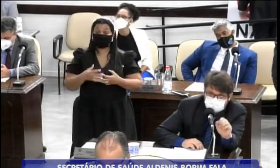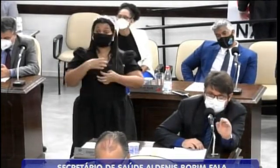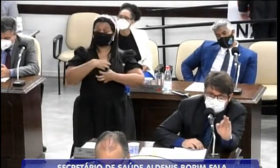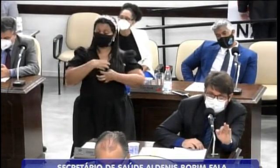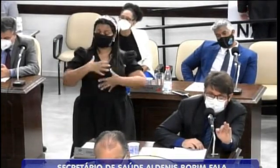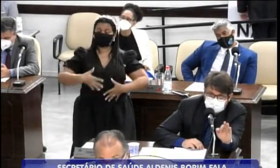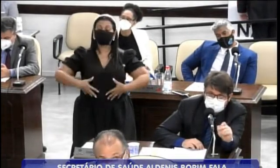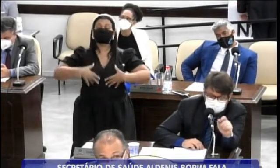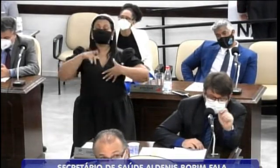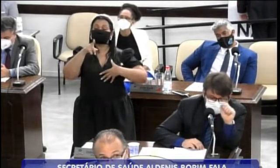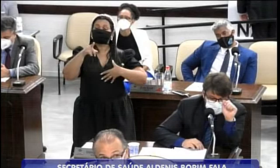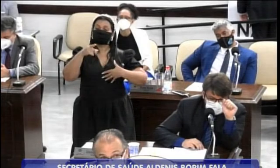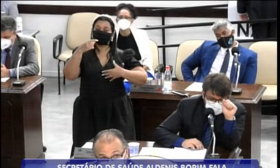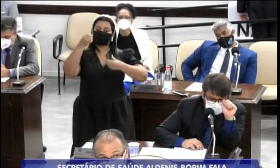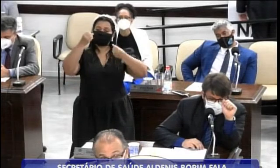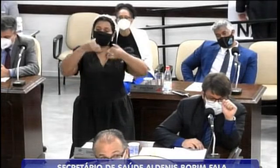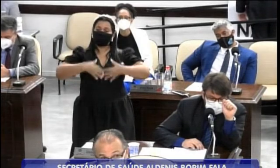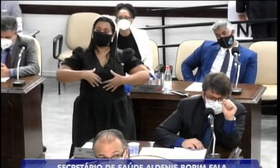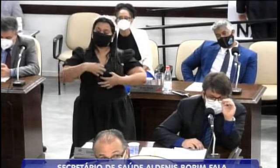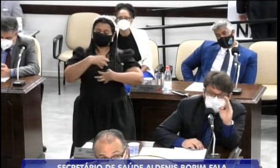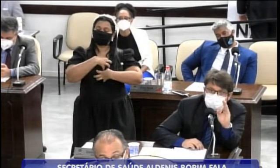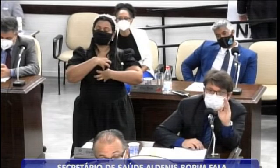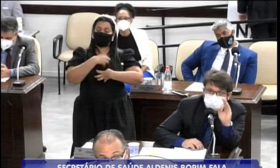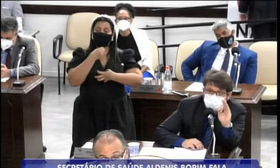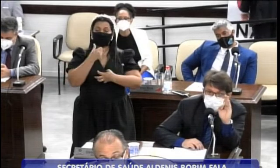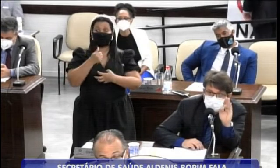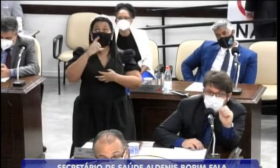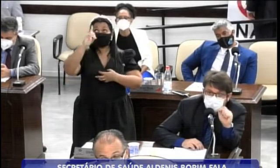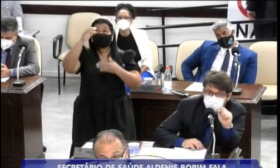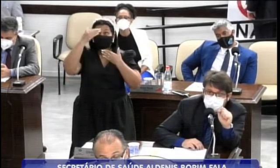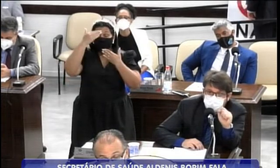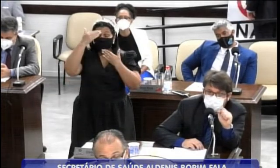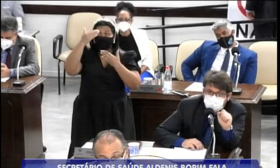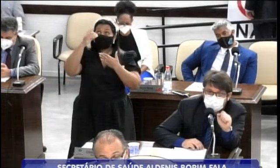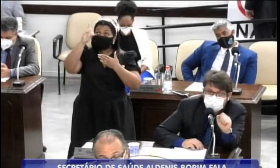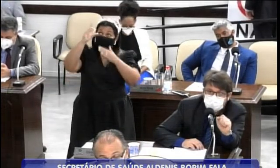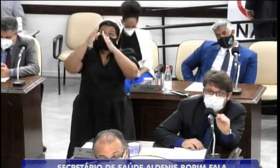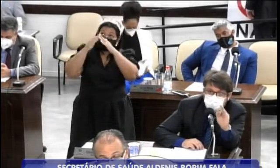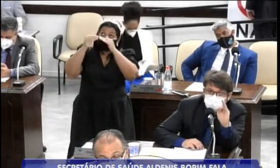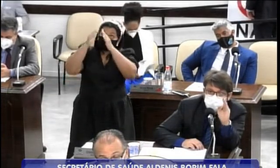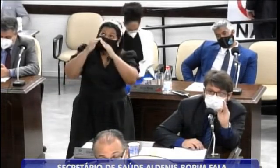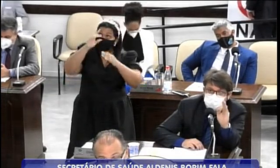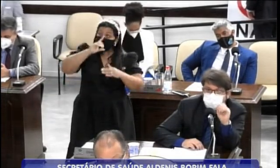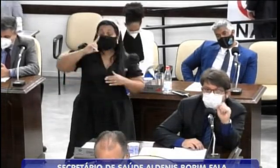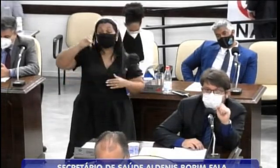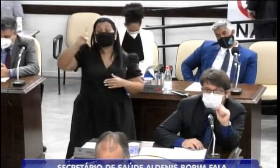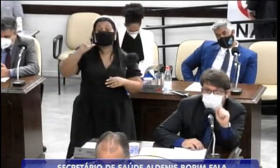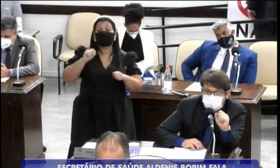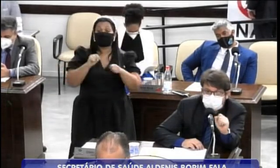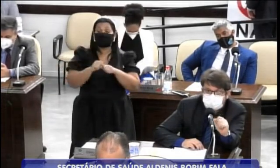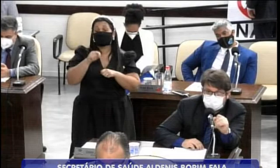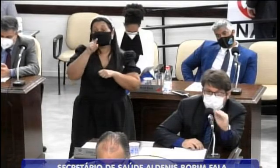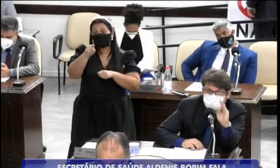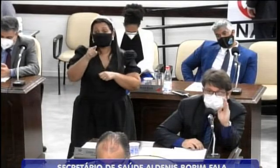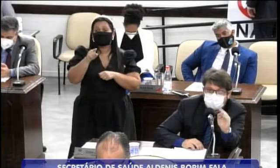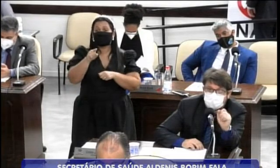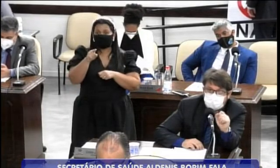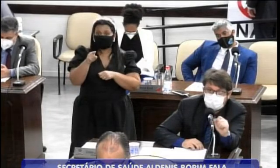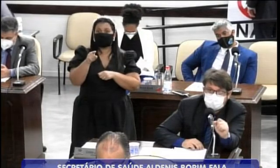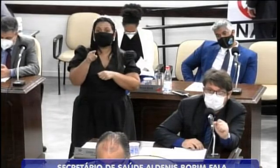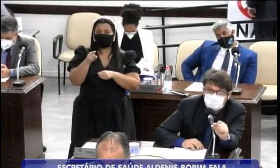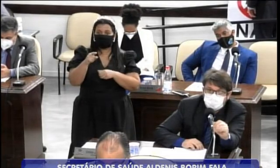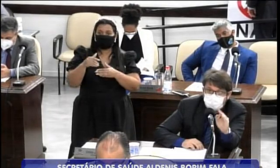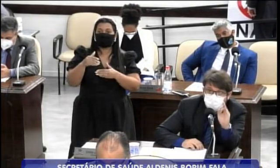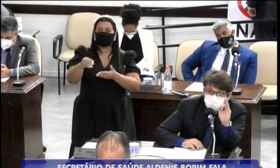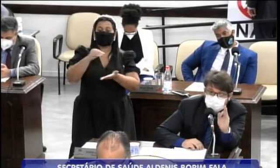suas explicações e pedindo a Deus e orando a Deus que faça com que o senhor persista à frente da